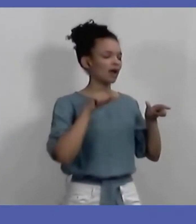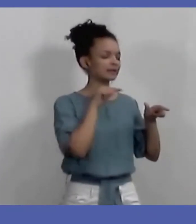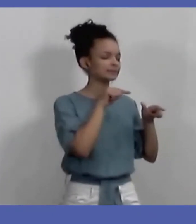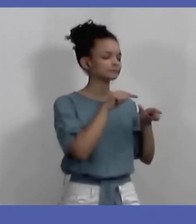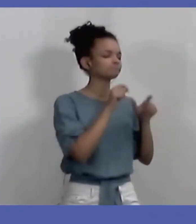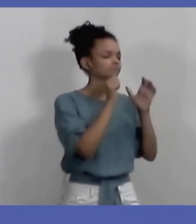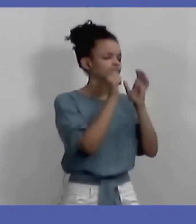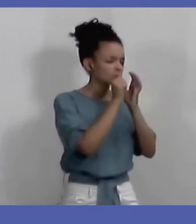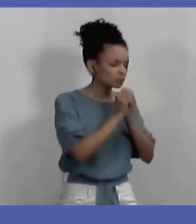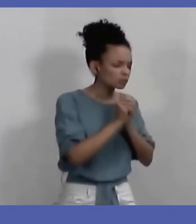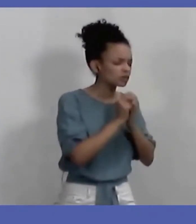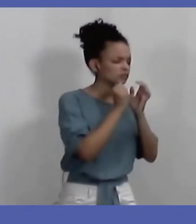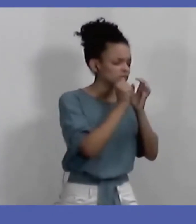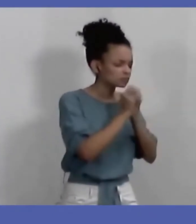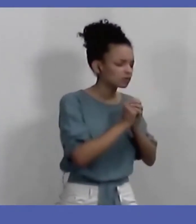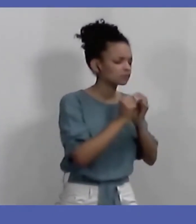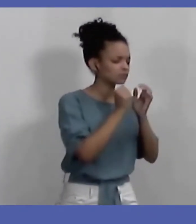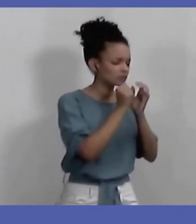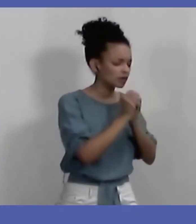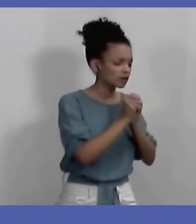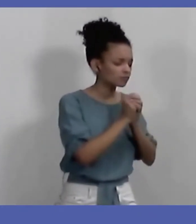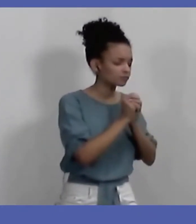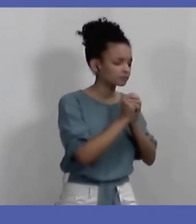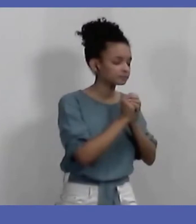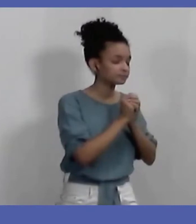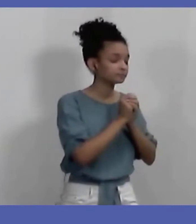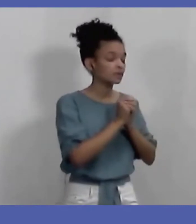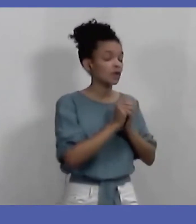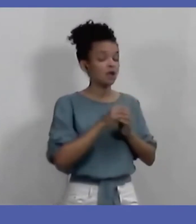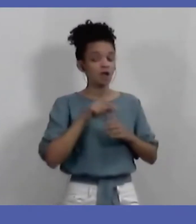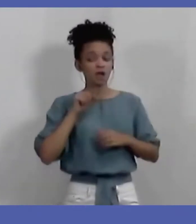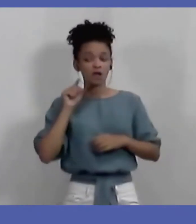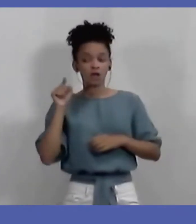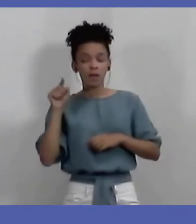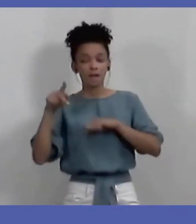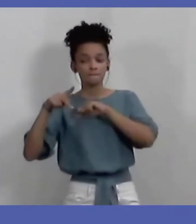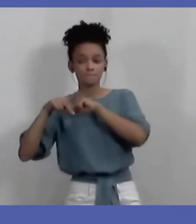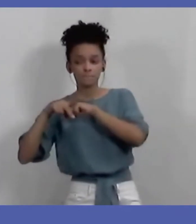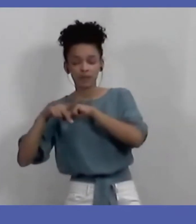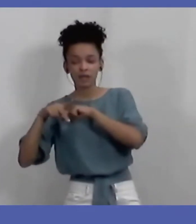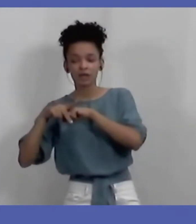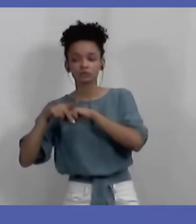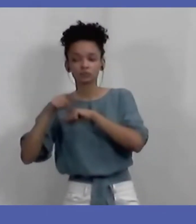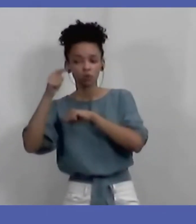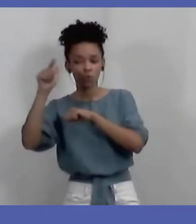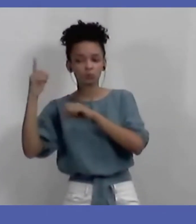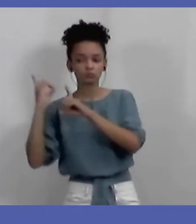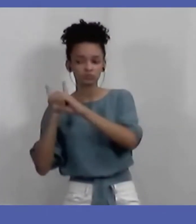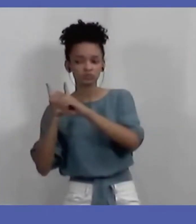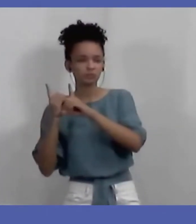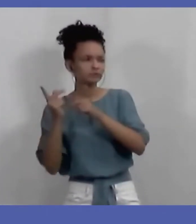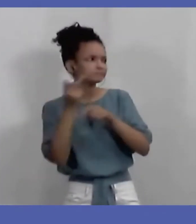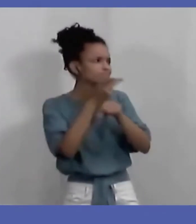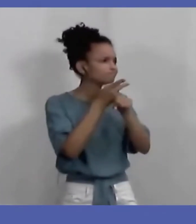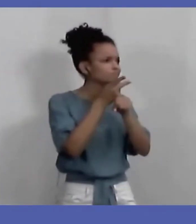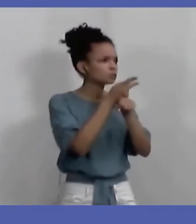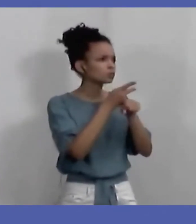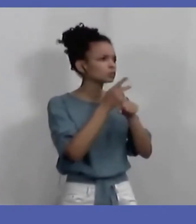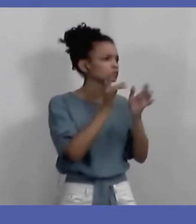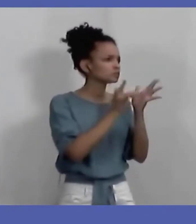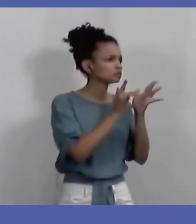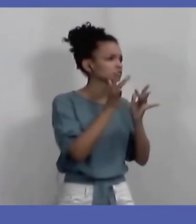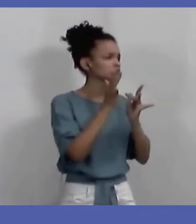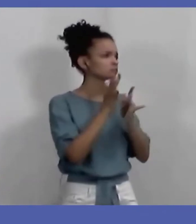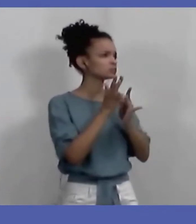Procuravam-no diligente Simão e os que com ele estavam. Tendo-o encontrado, lhe disseram: todos